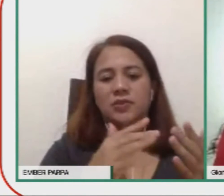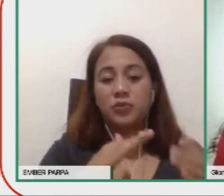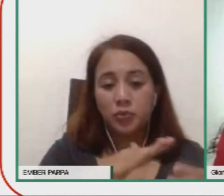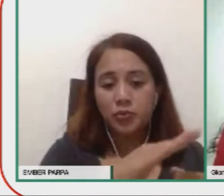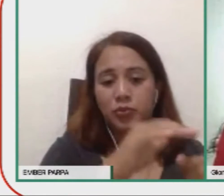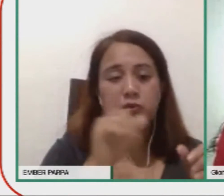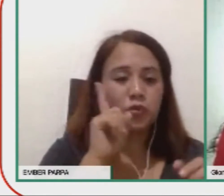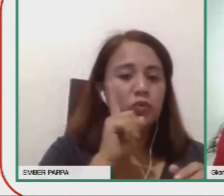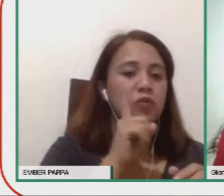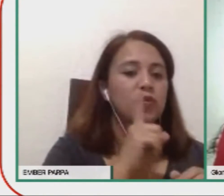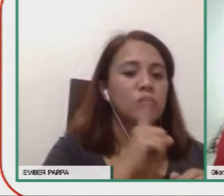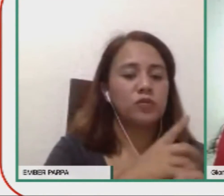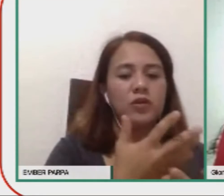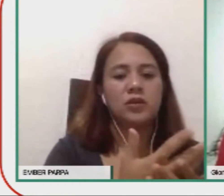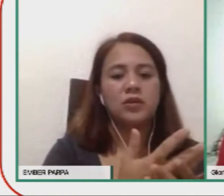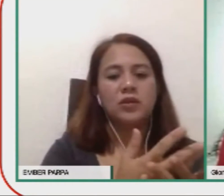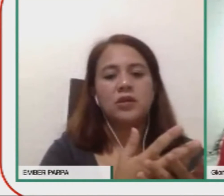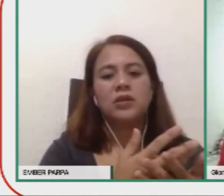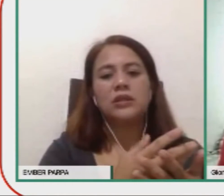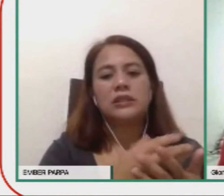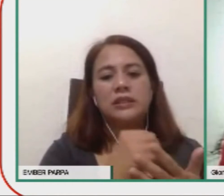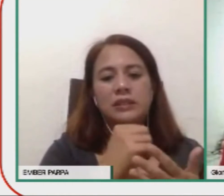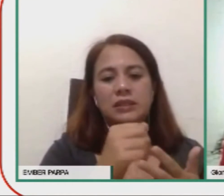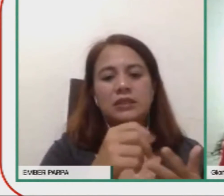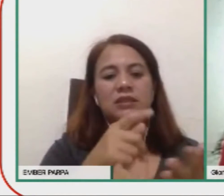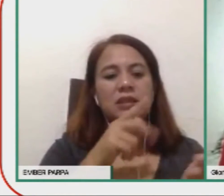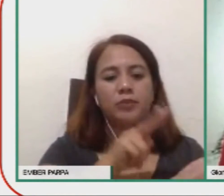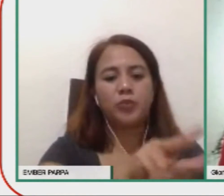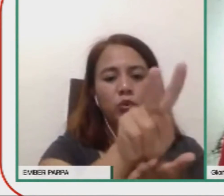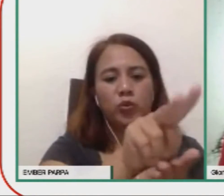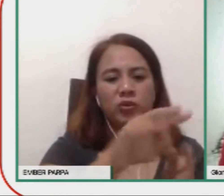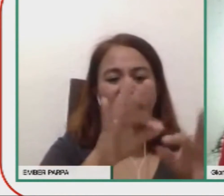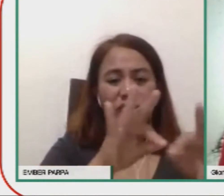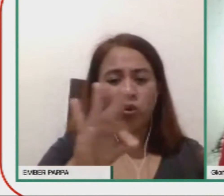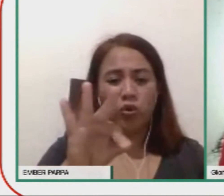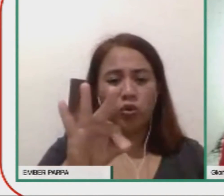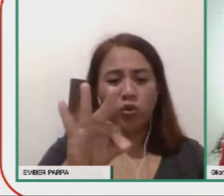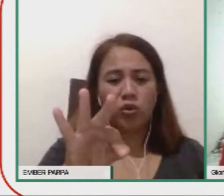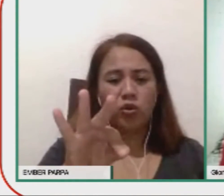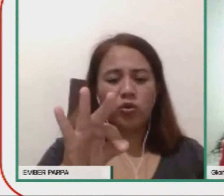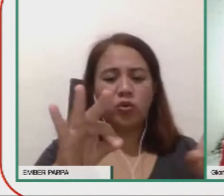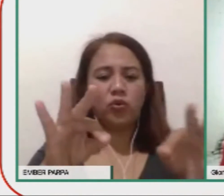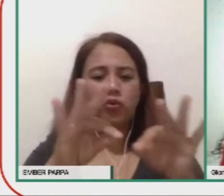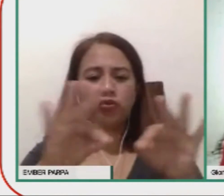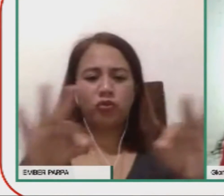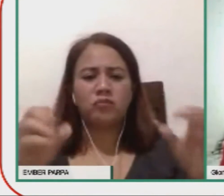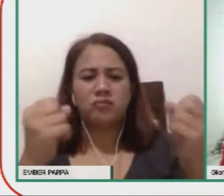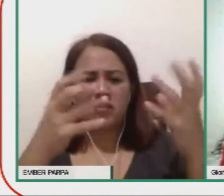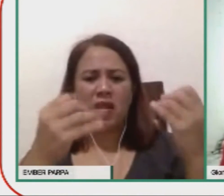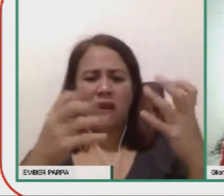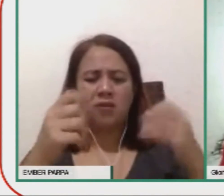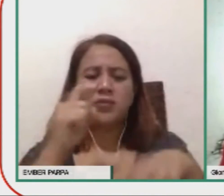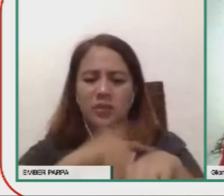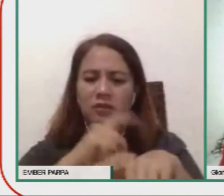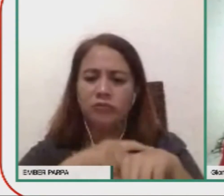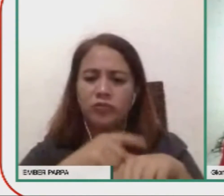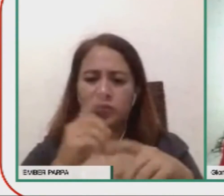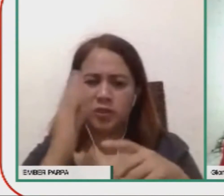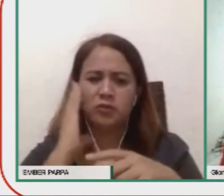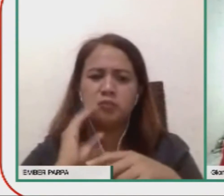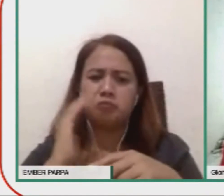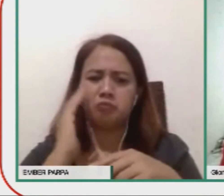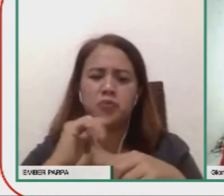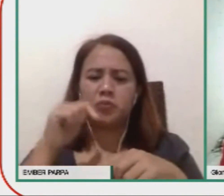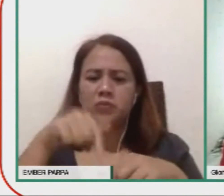yung non-skid flooring, yung hindi madulas. For so many times, I encountered this kind